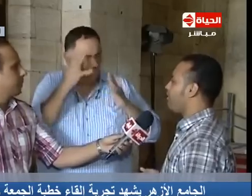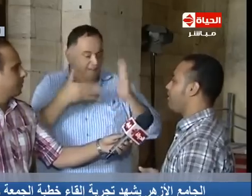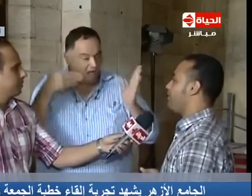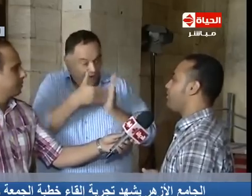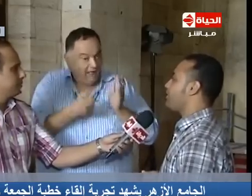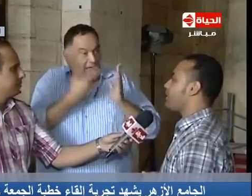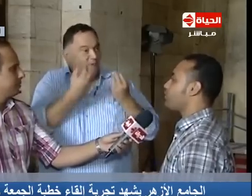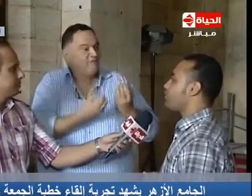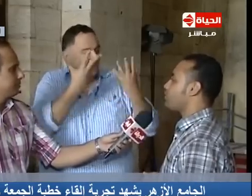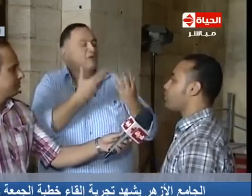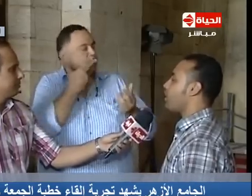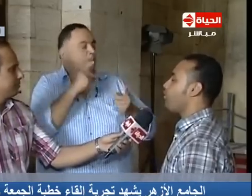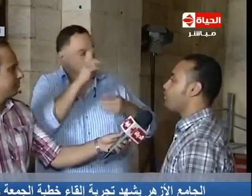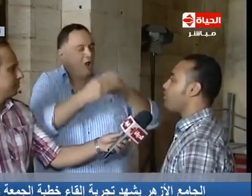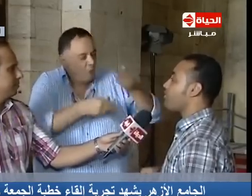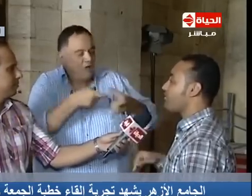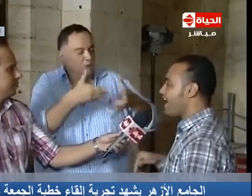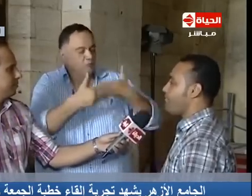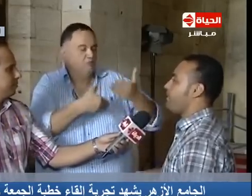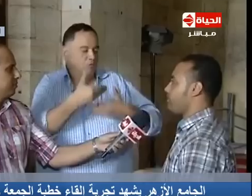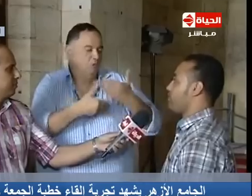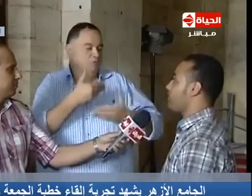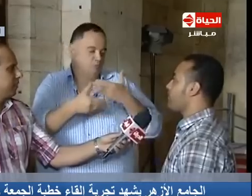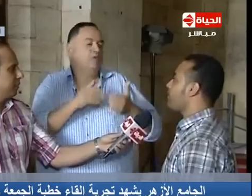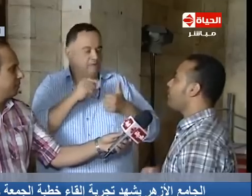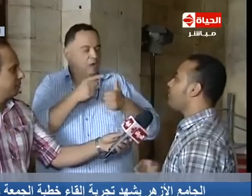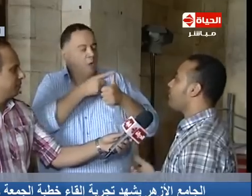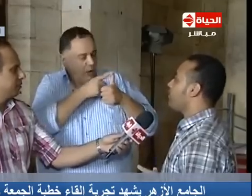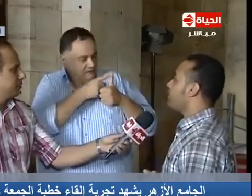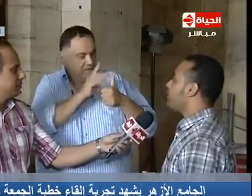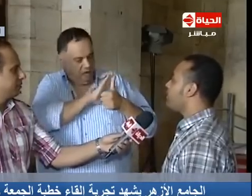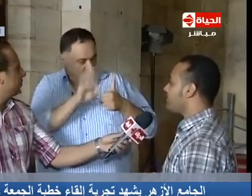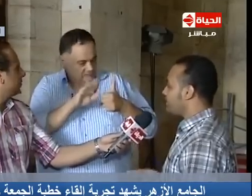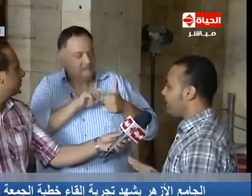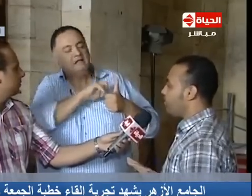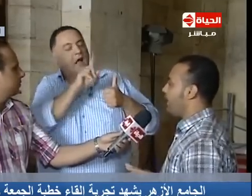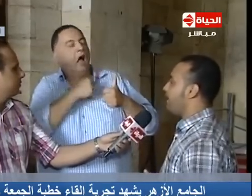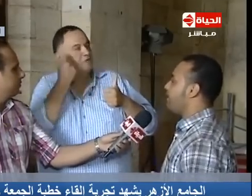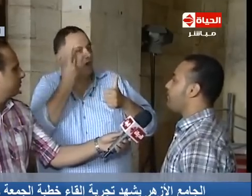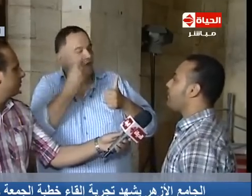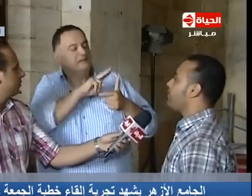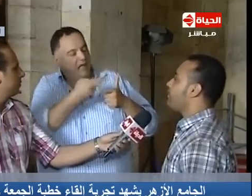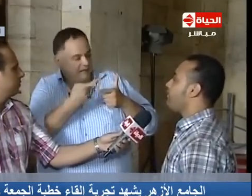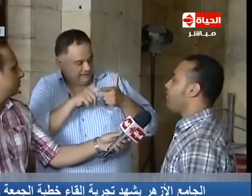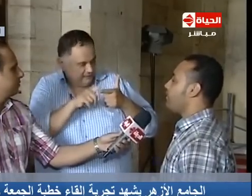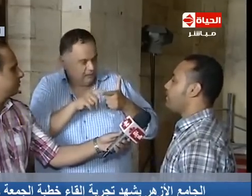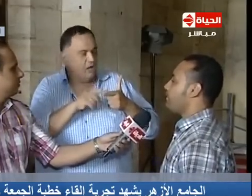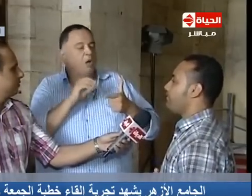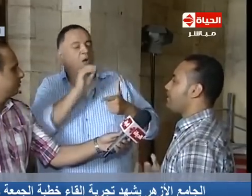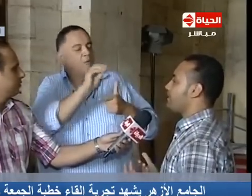ان في ترجمه لغه الاشاره لاول مره في جامع الازهر. فهو دي اول حاجه. فالفكره الثانيه